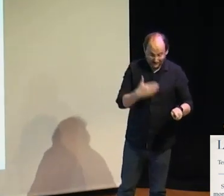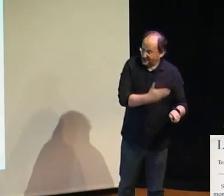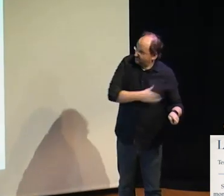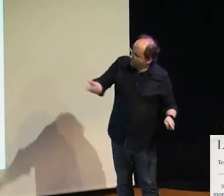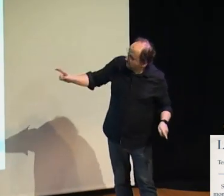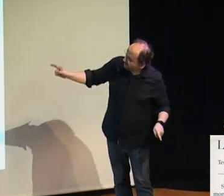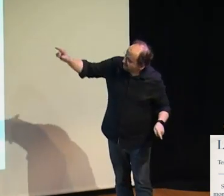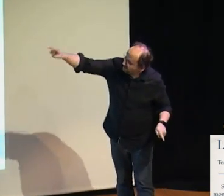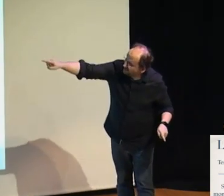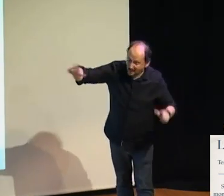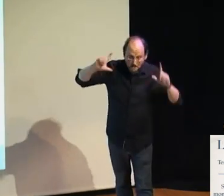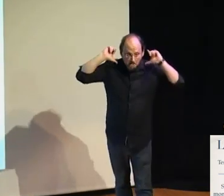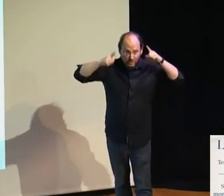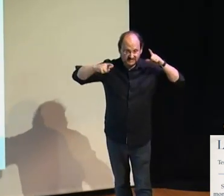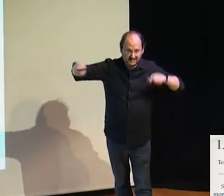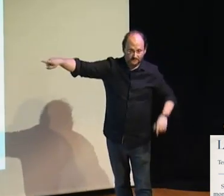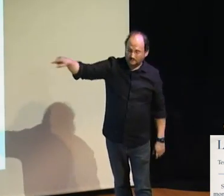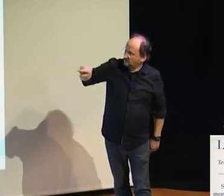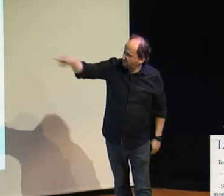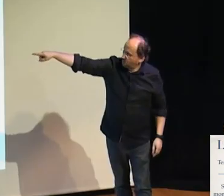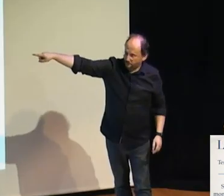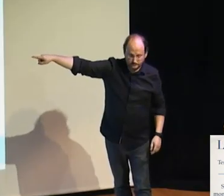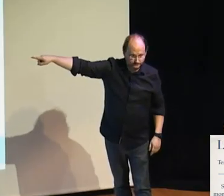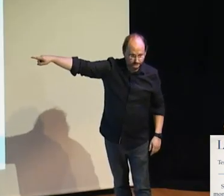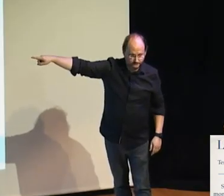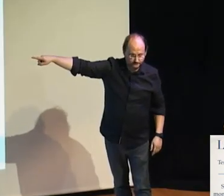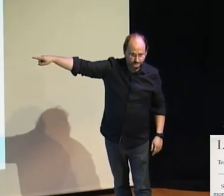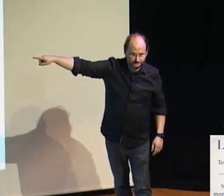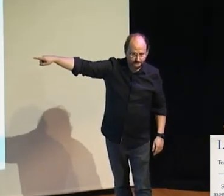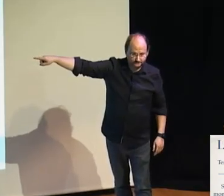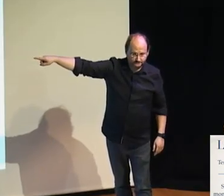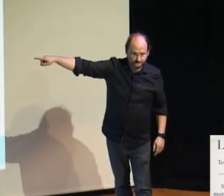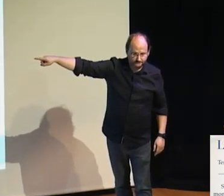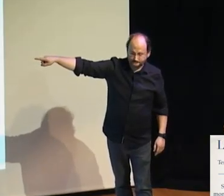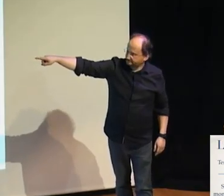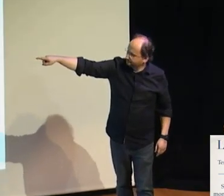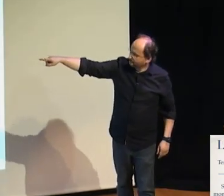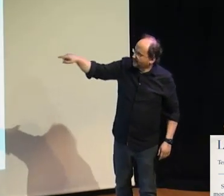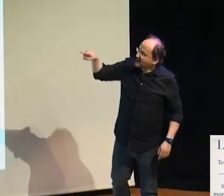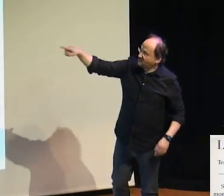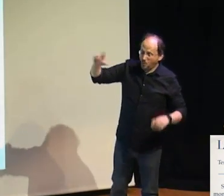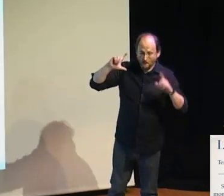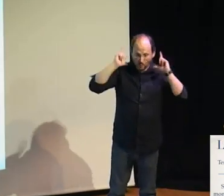signes méthodiques, mais il y a aussi des influences qui viennent des signes monastiques.